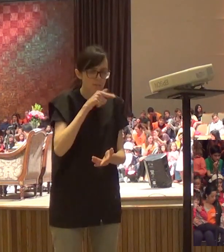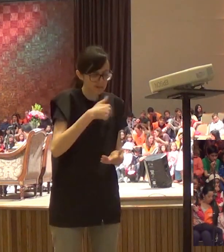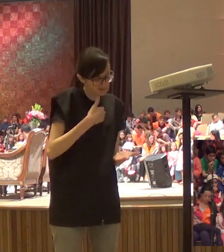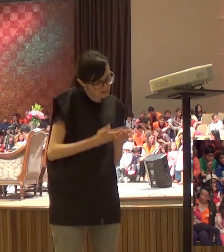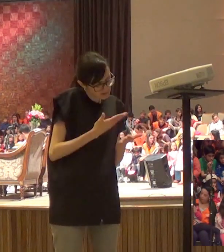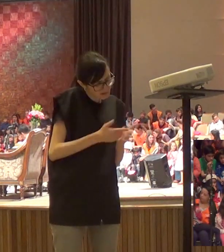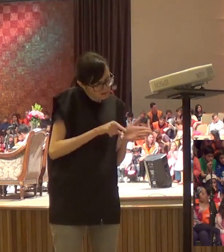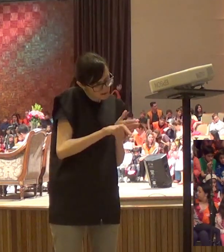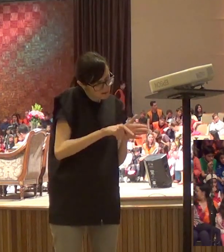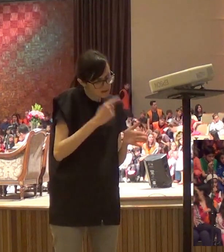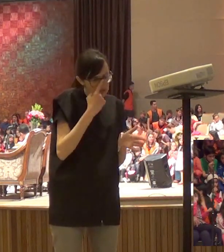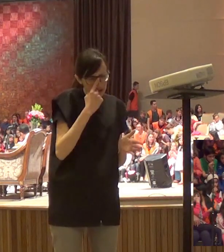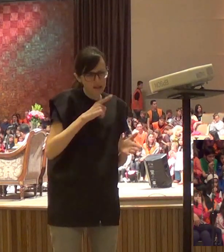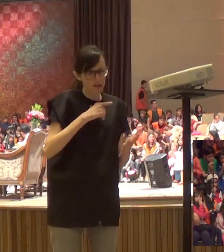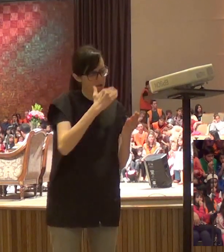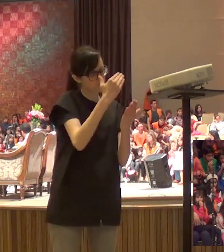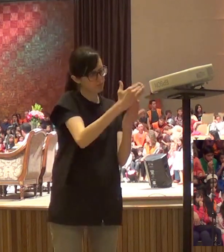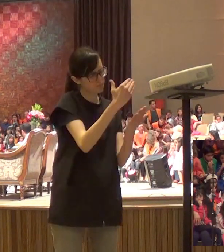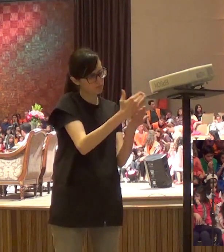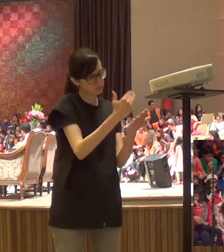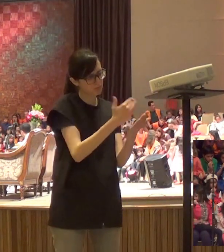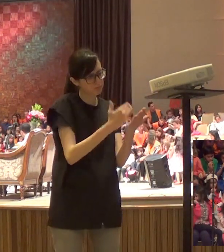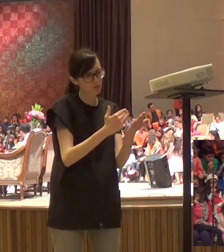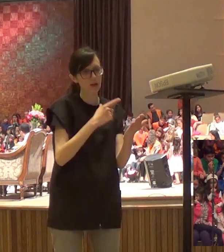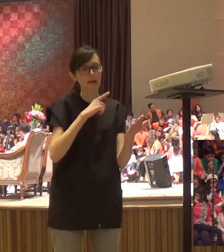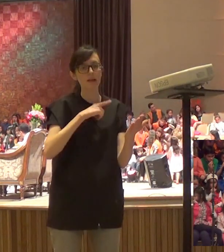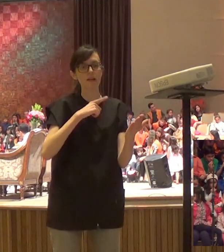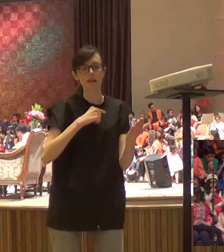O que